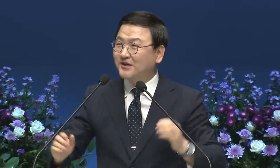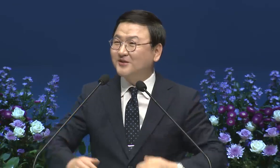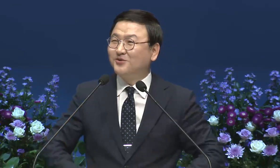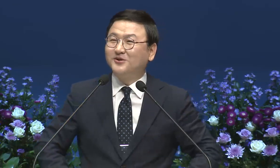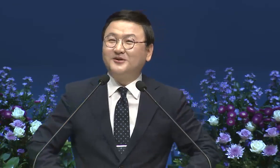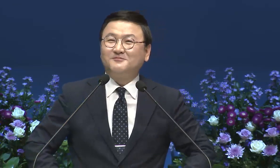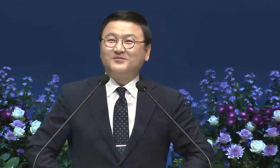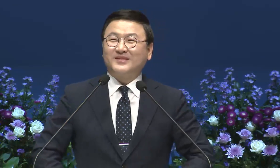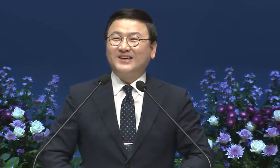그래서